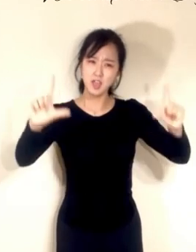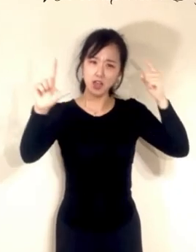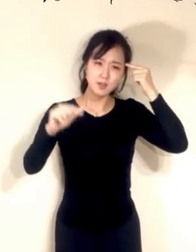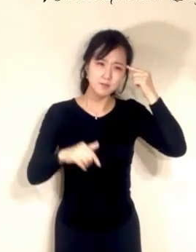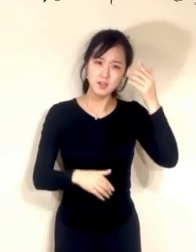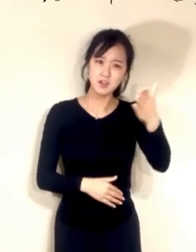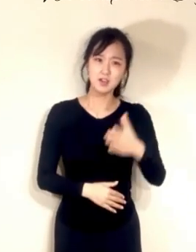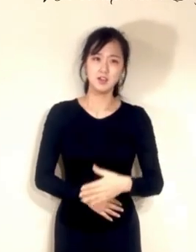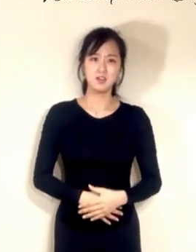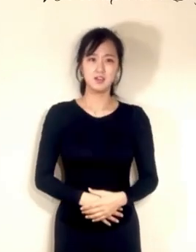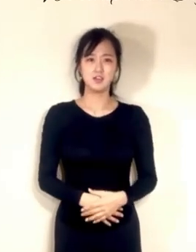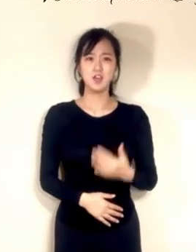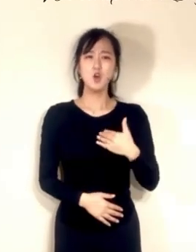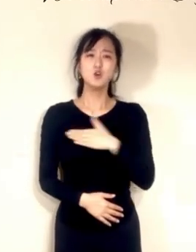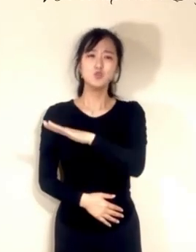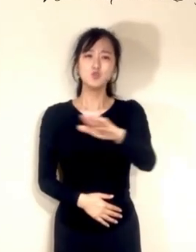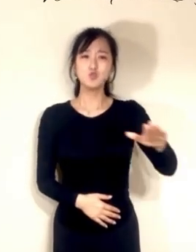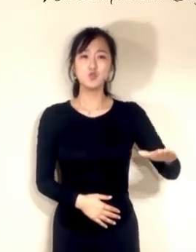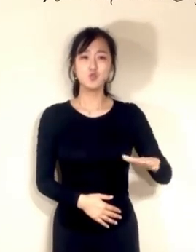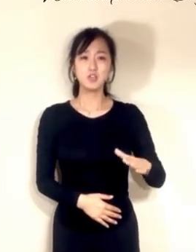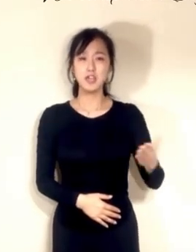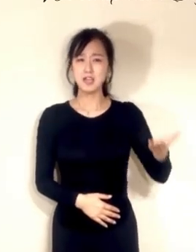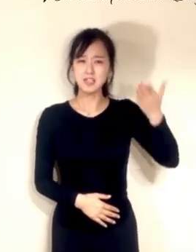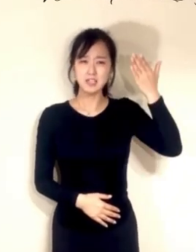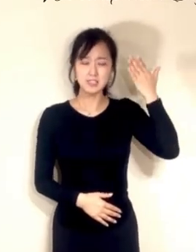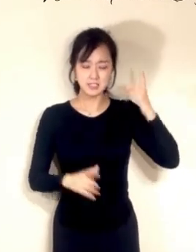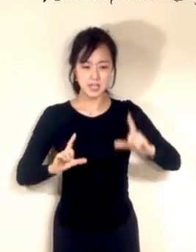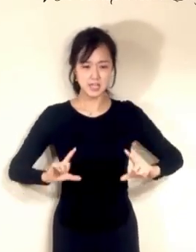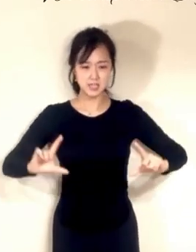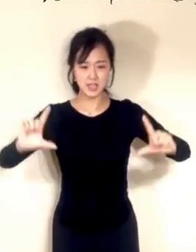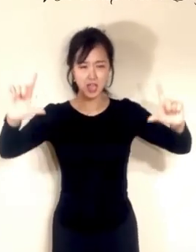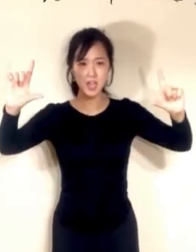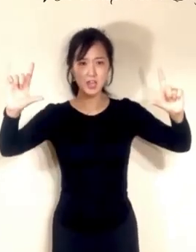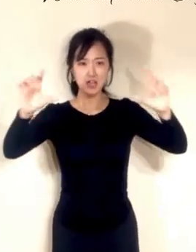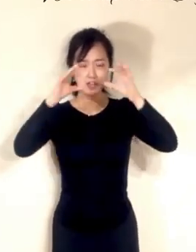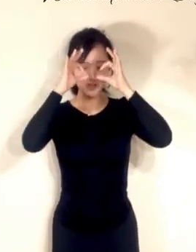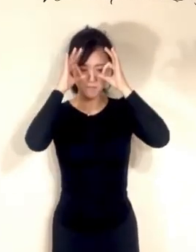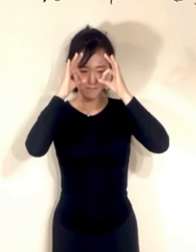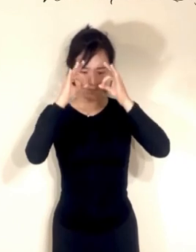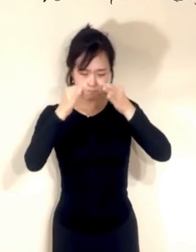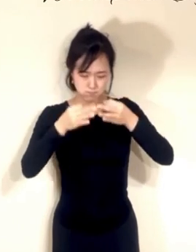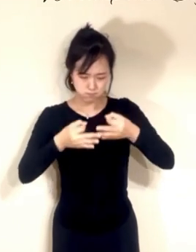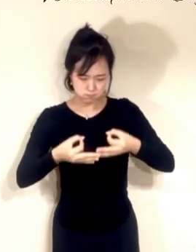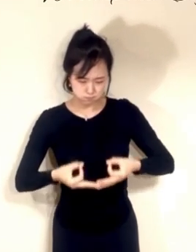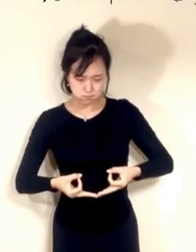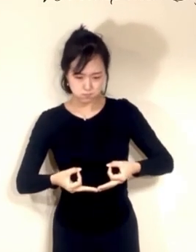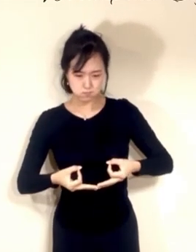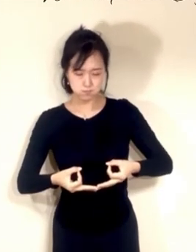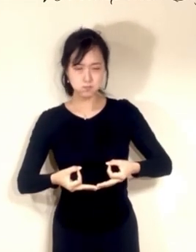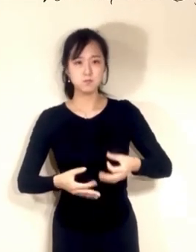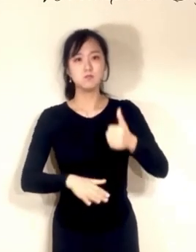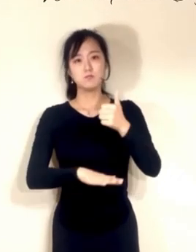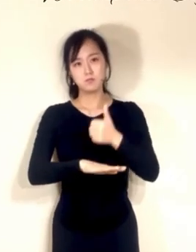한 해입니까? 우리의 한 해를 돌아보며 결산하는 겁니다.